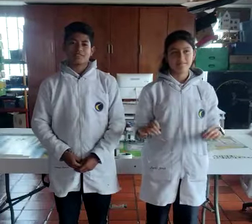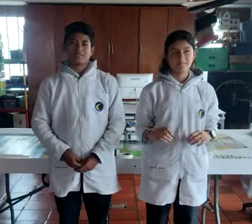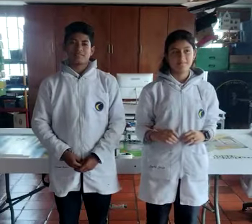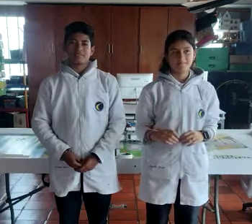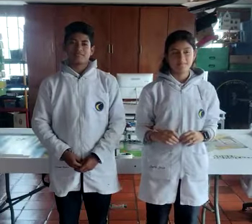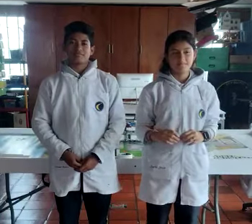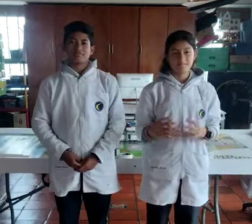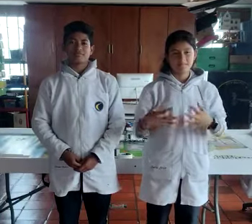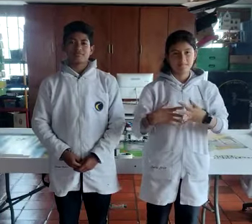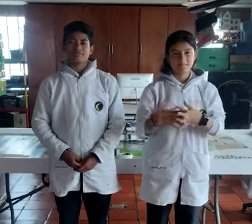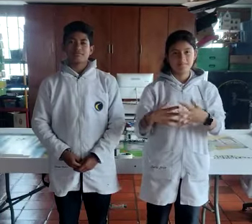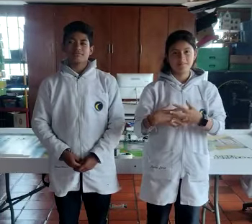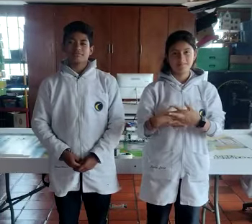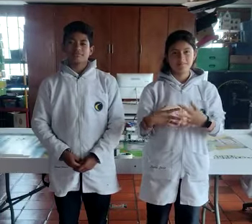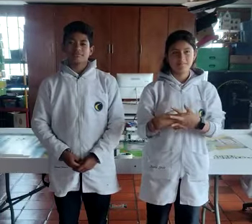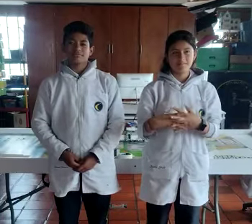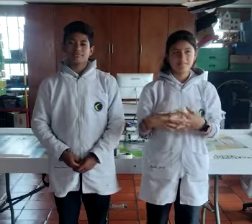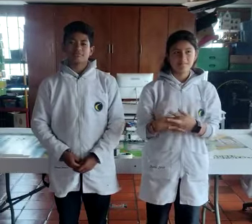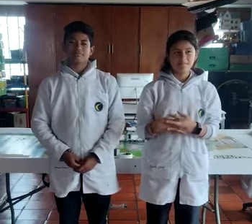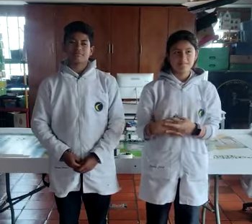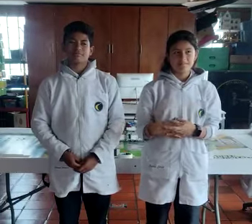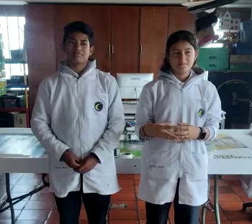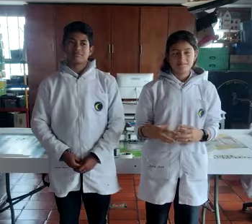Arroz. Azúcar.